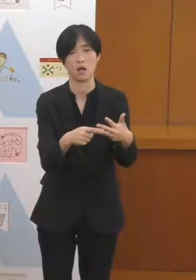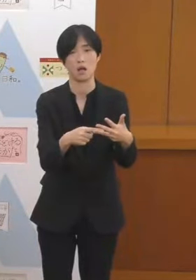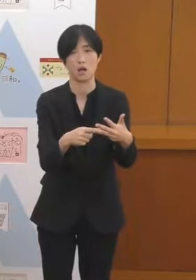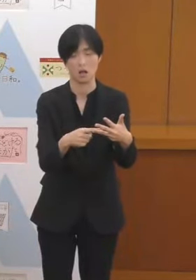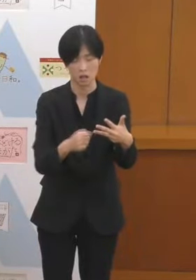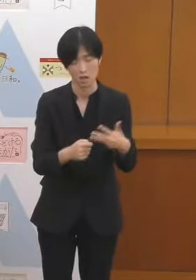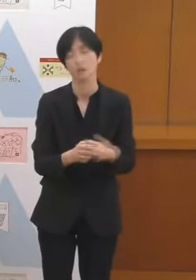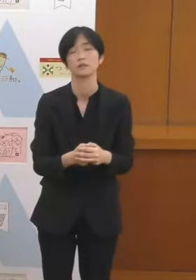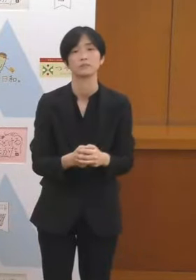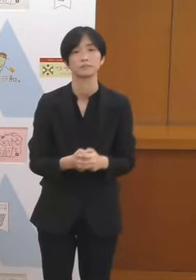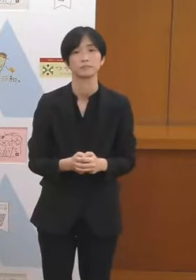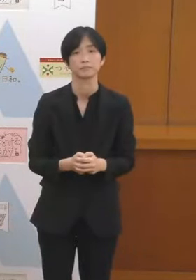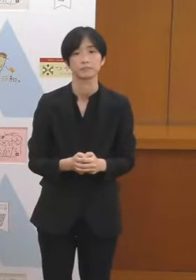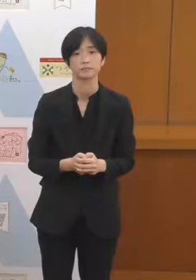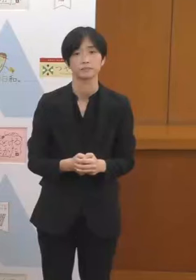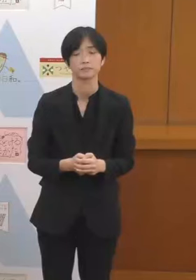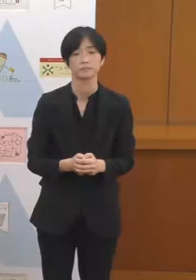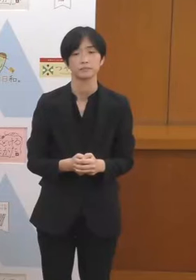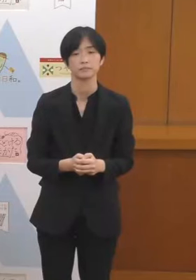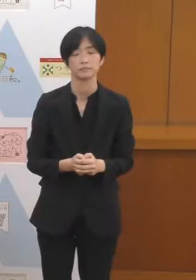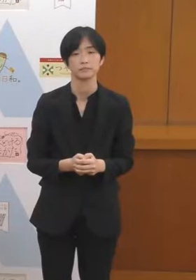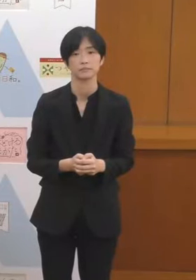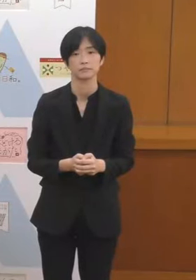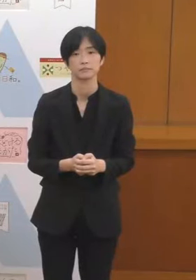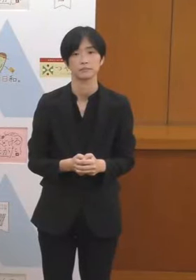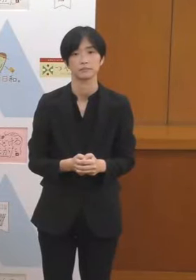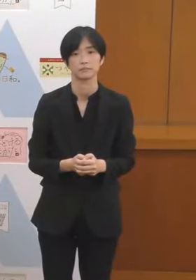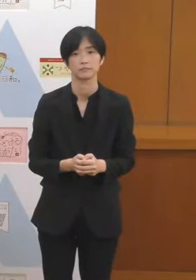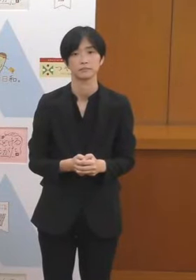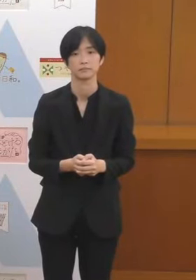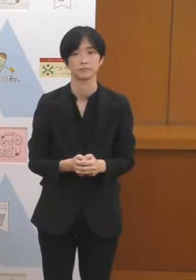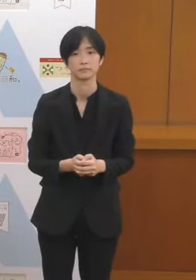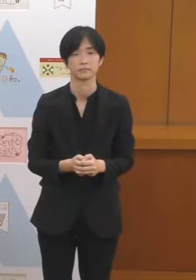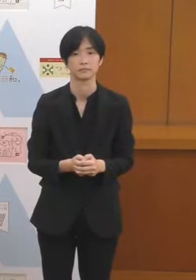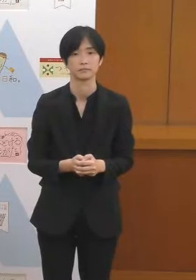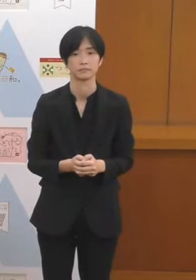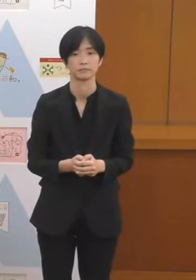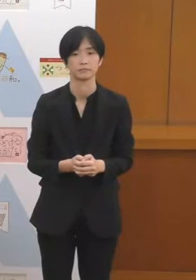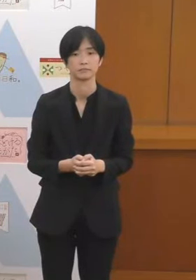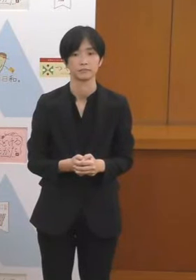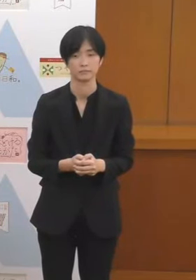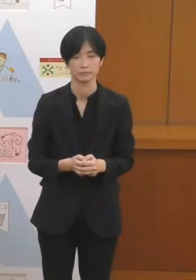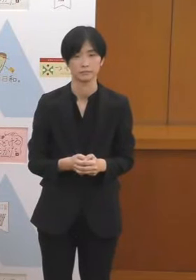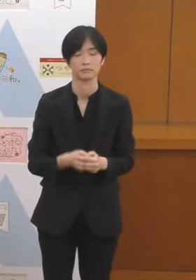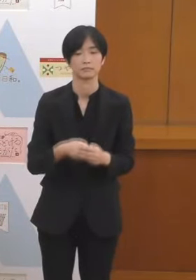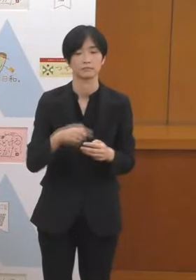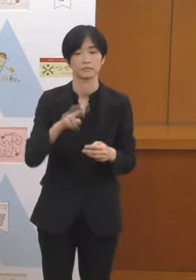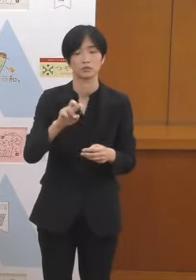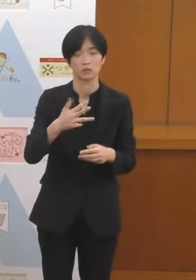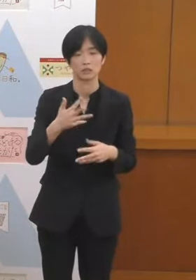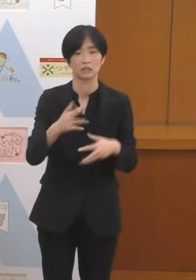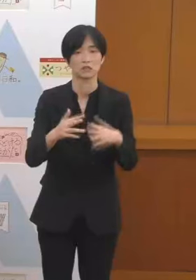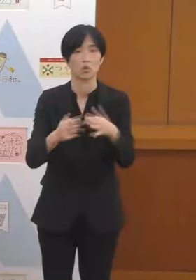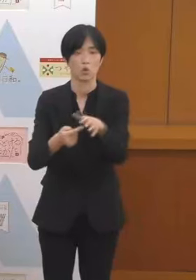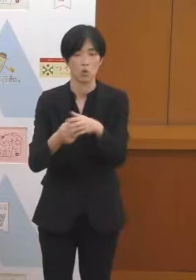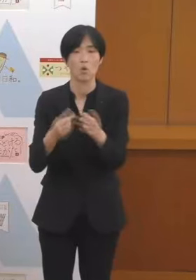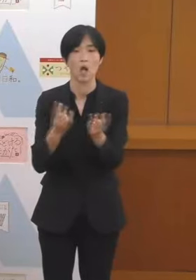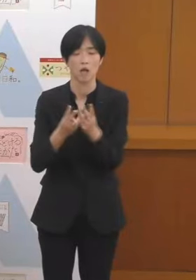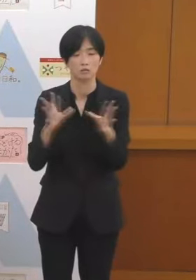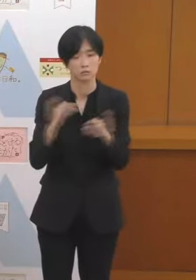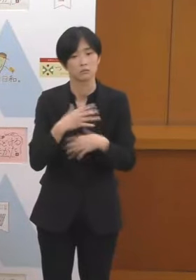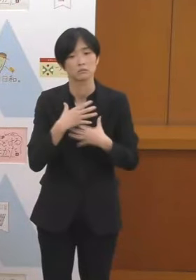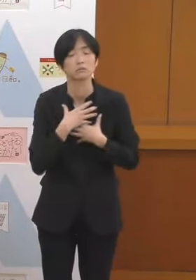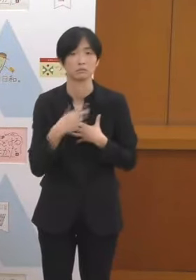いうのは前回と同じとなっております28同じでありますま今回の